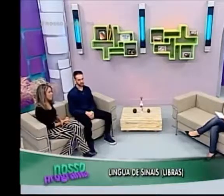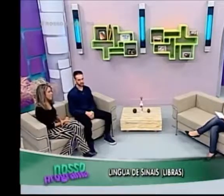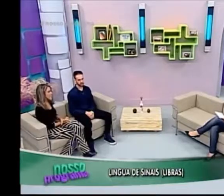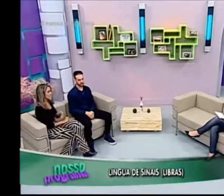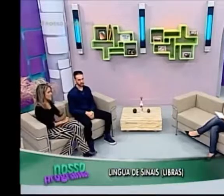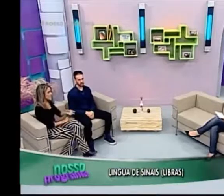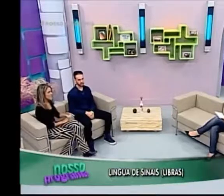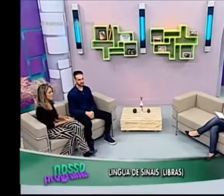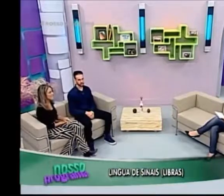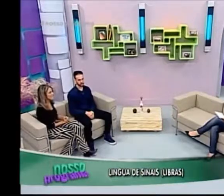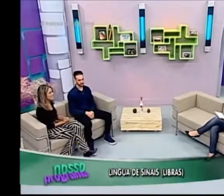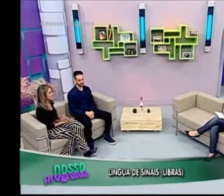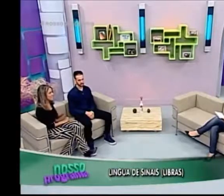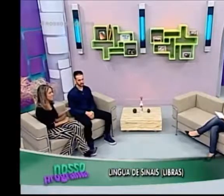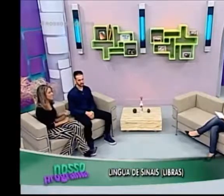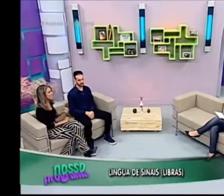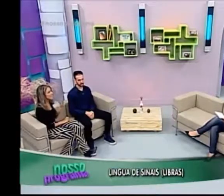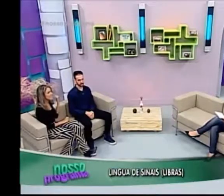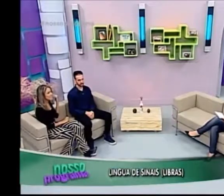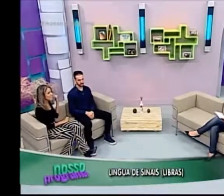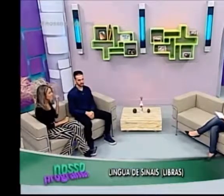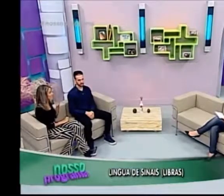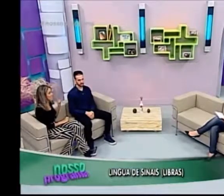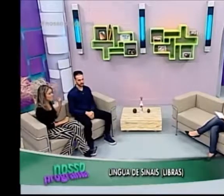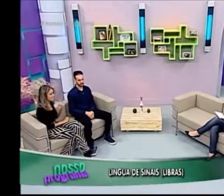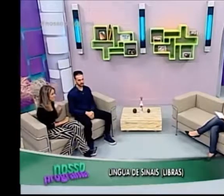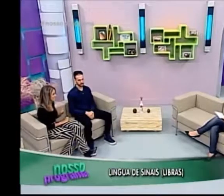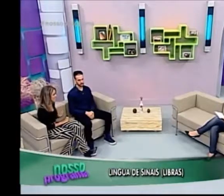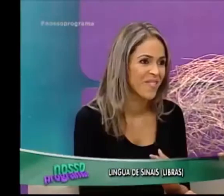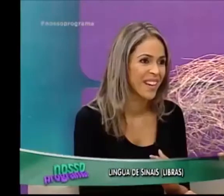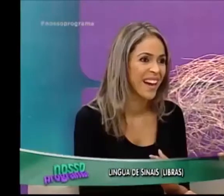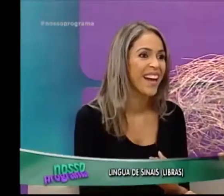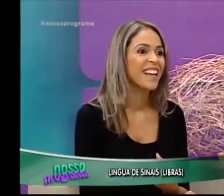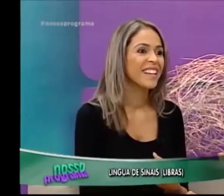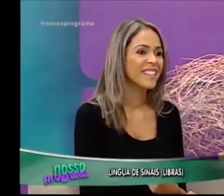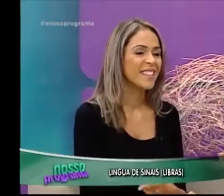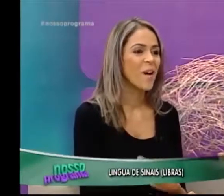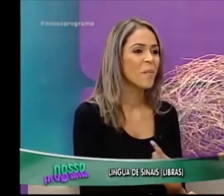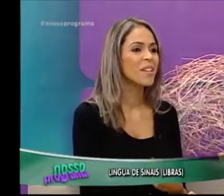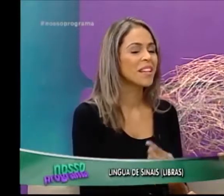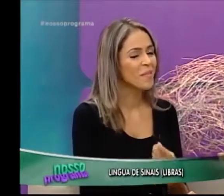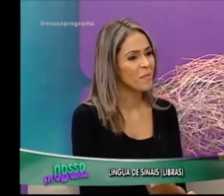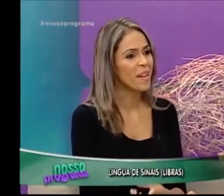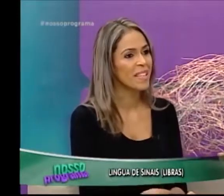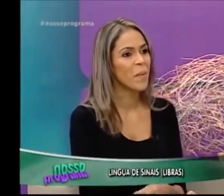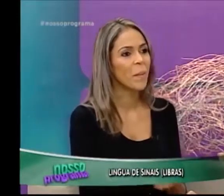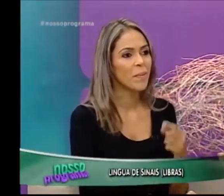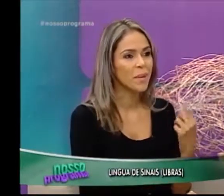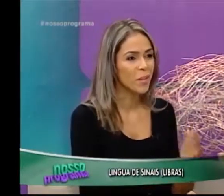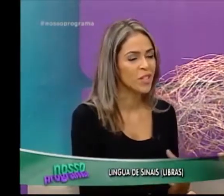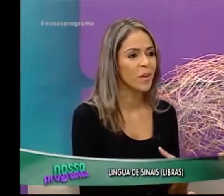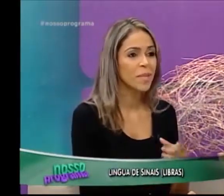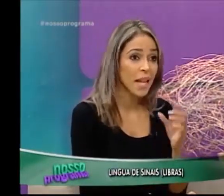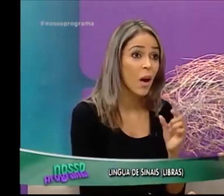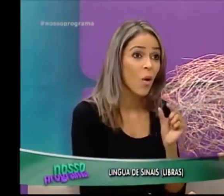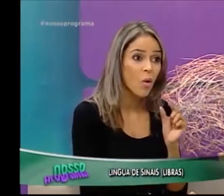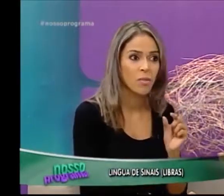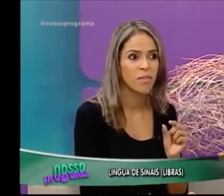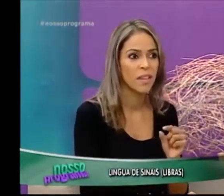mãe tem um probleminha aí genético que eles vão perdendo a audição. Então, por incrível que pareça, minha mãe perdeu a audição, mas ela ouve, né?